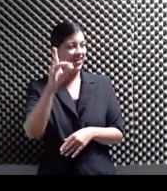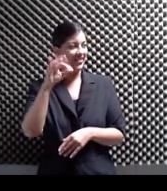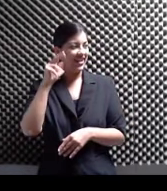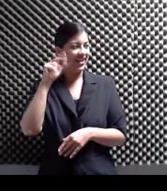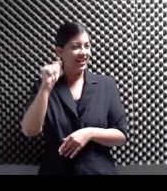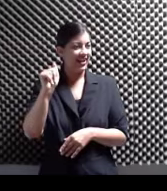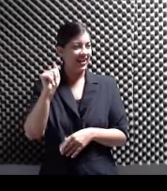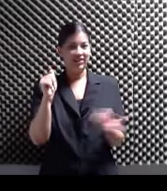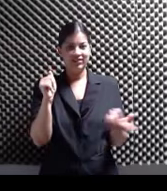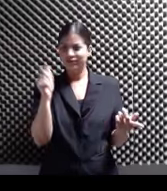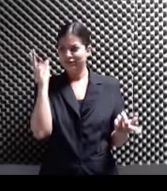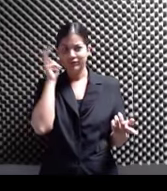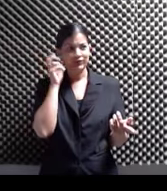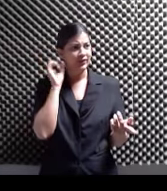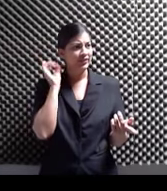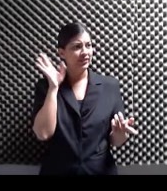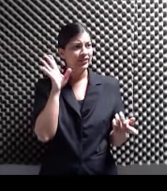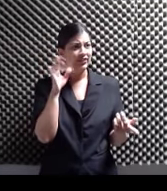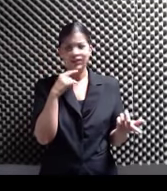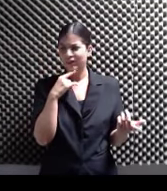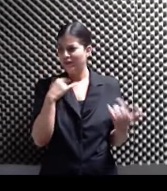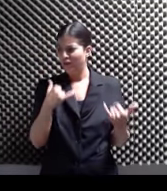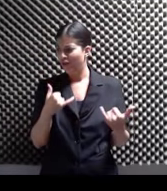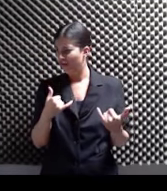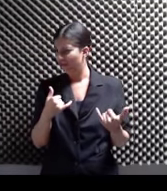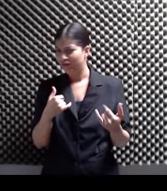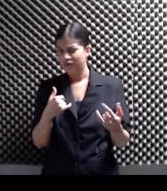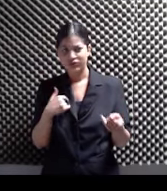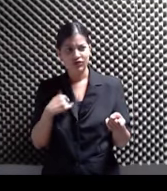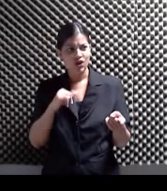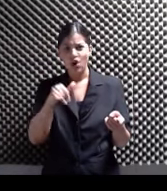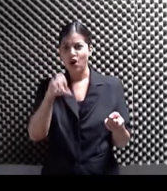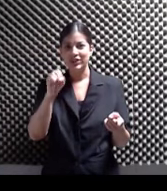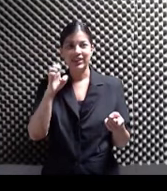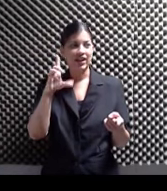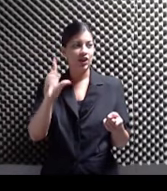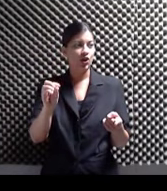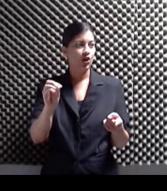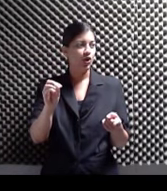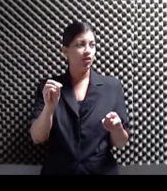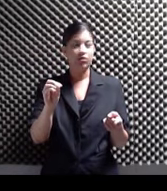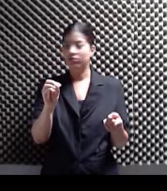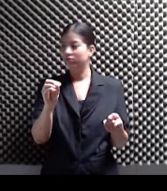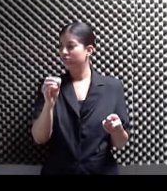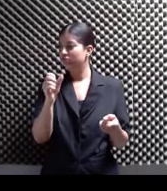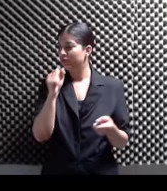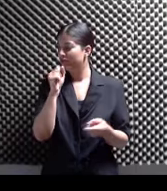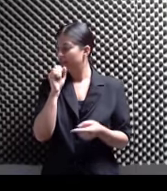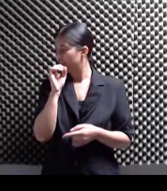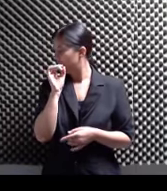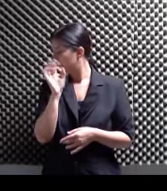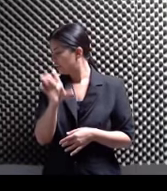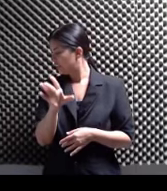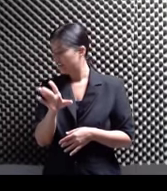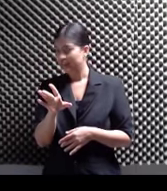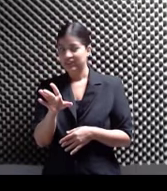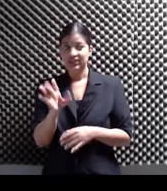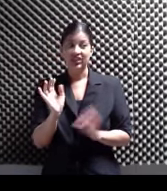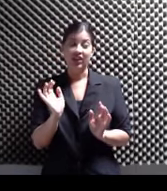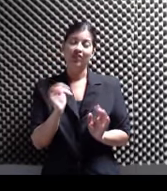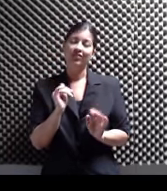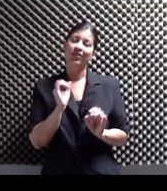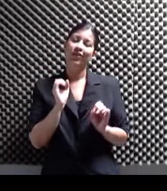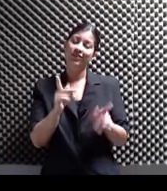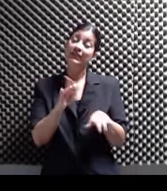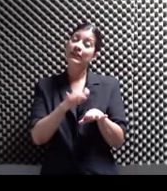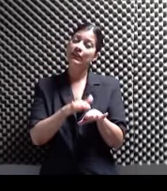qué tú te estás explotado? Yo soy. Hoy soy yo. Yo creo que José lo es esta vez. Está explotado. Así que tranquilo. Soy yo. Ok, me voy suavecito.